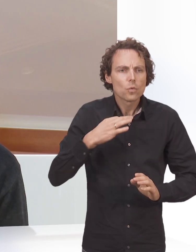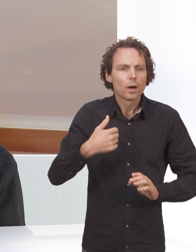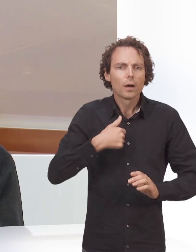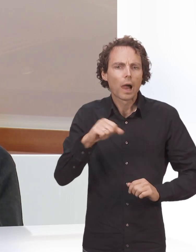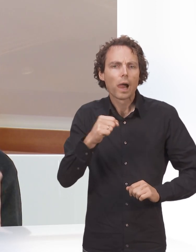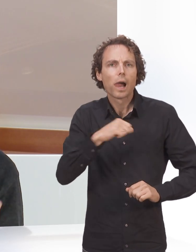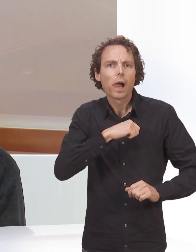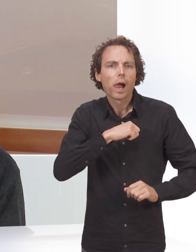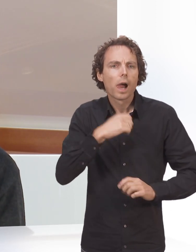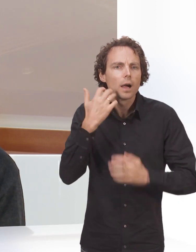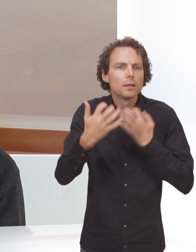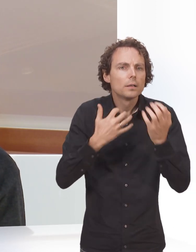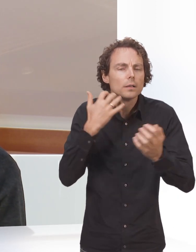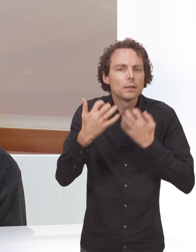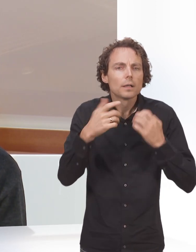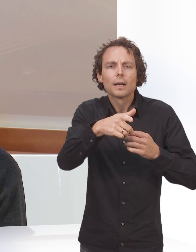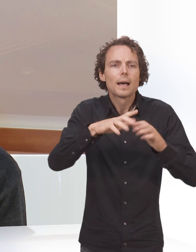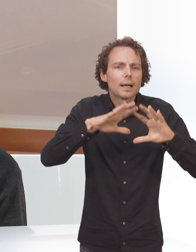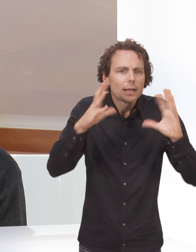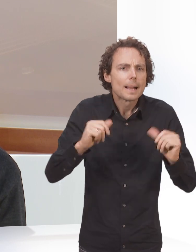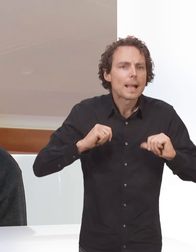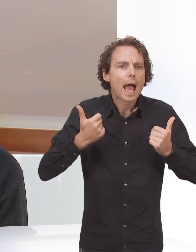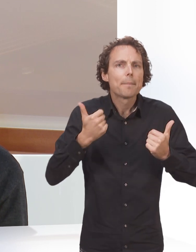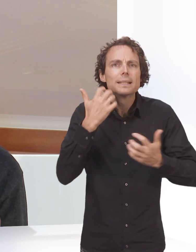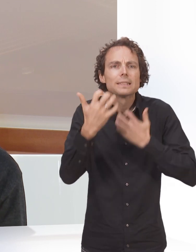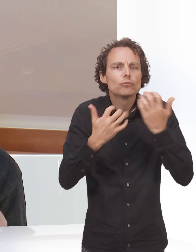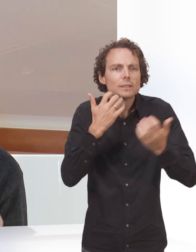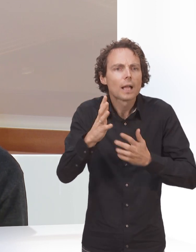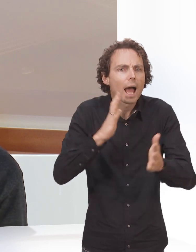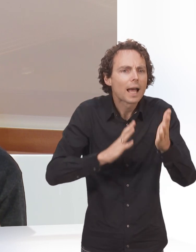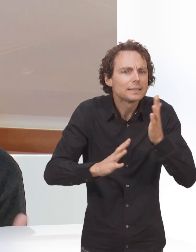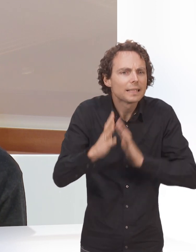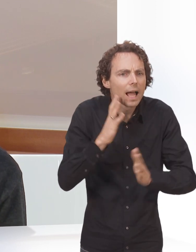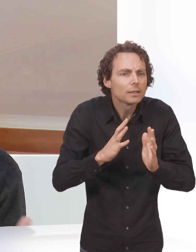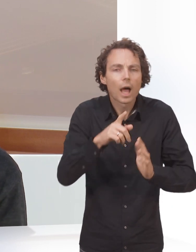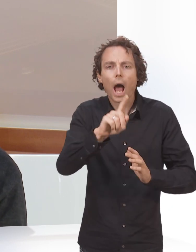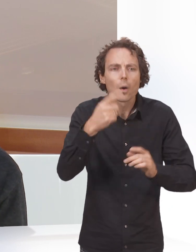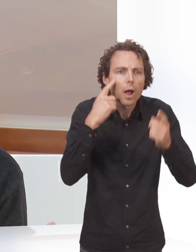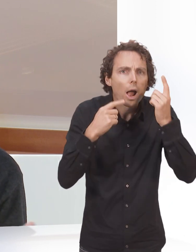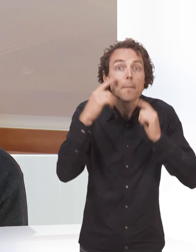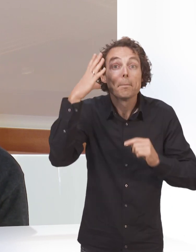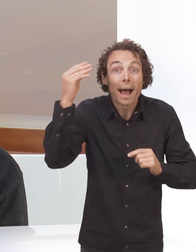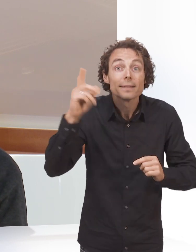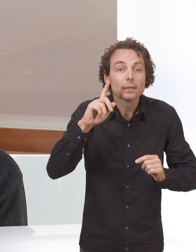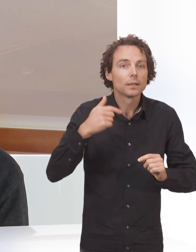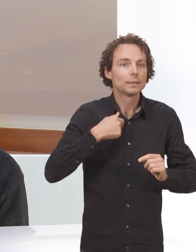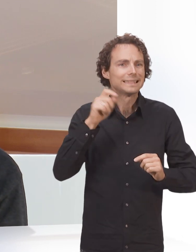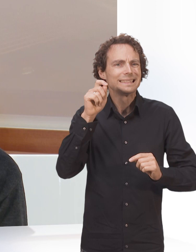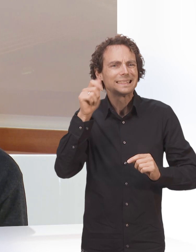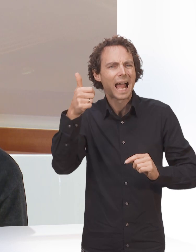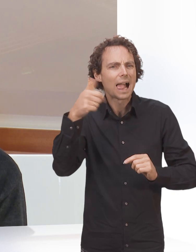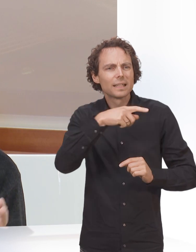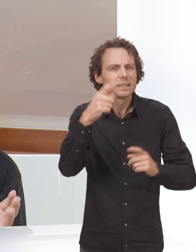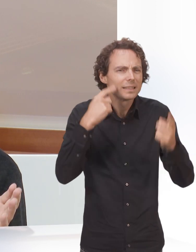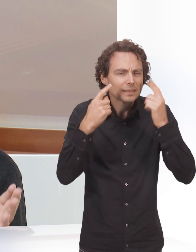ihre ganze Lebensgeschichte beichten und dann auch heulen. Ich habe wenig Situationen, wo Menschen heulen, aber bei der Angelaktion habe ich